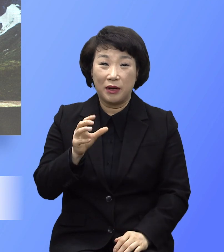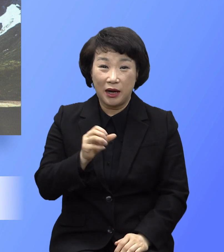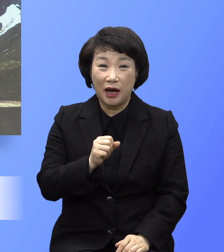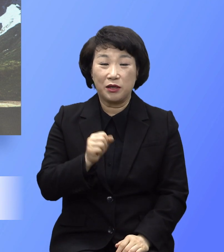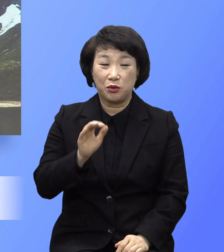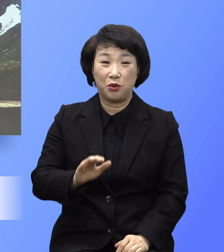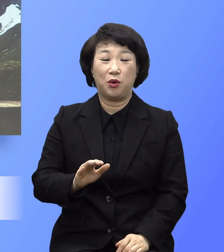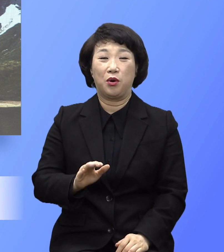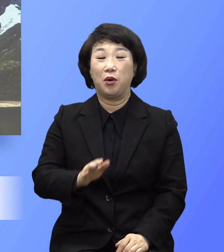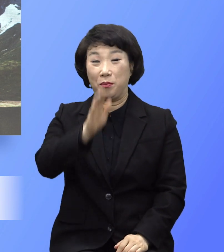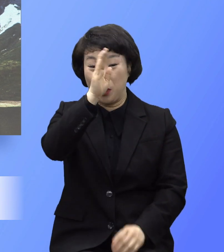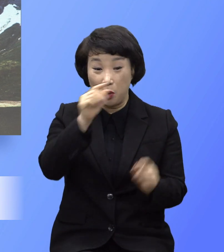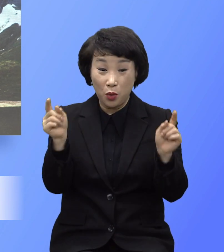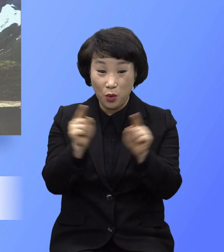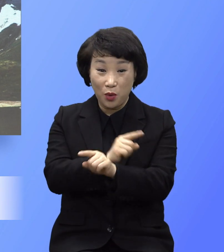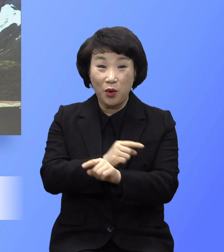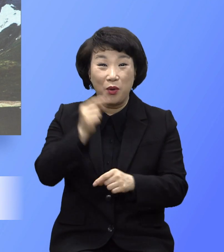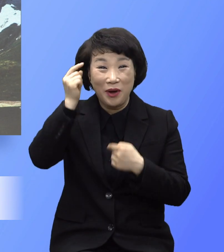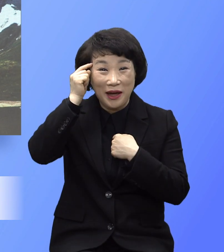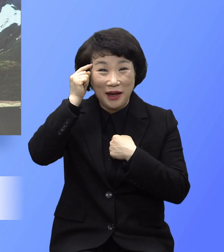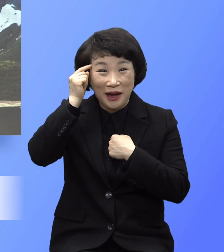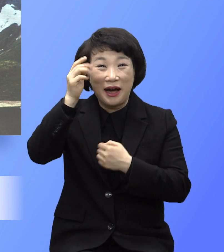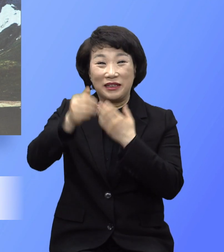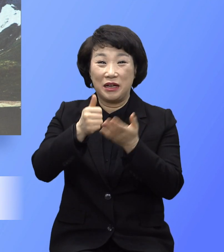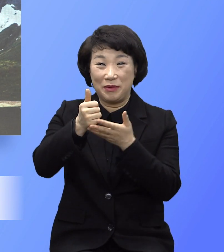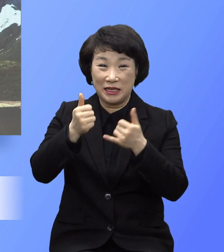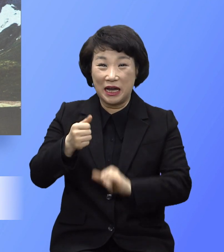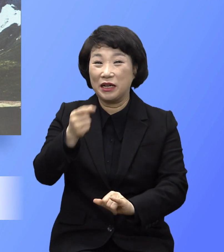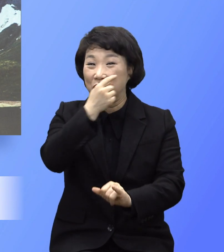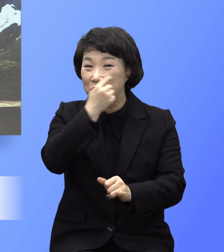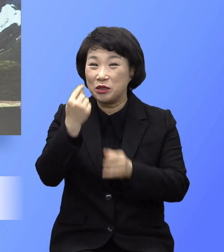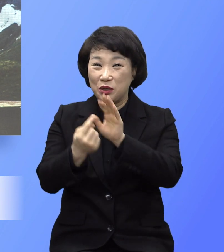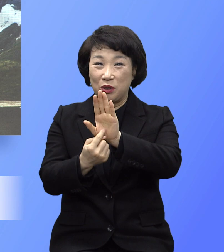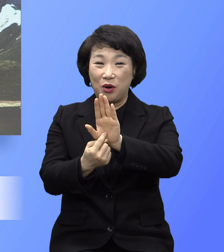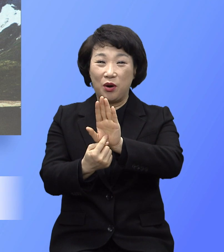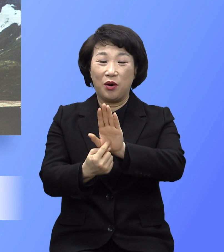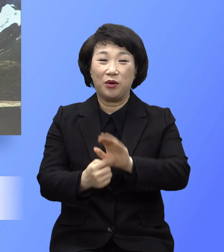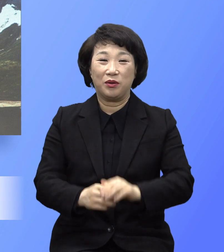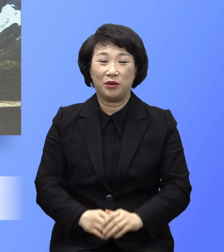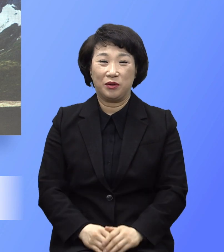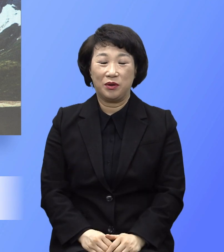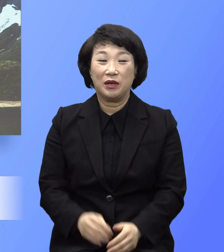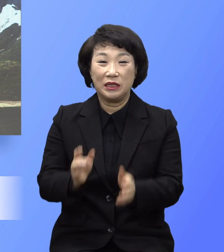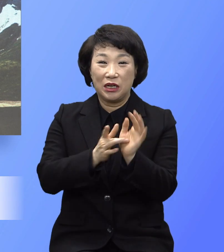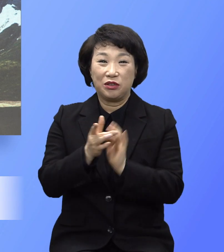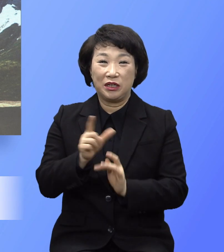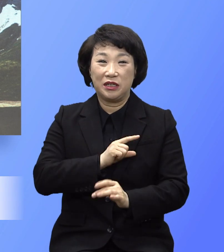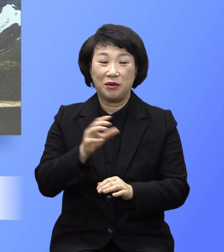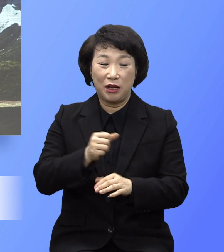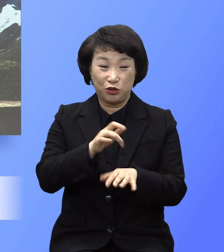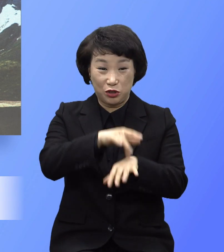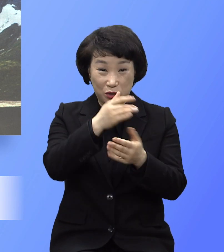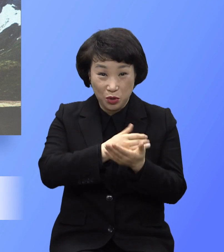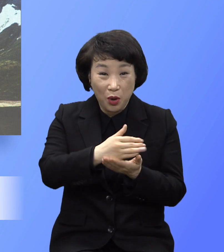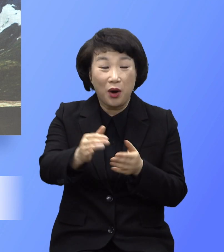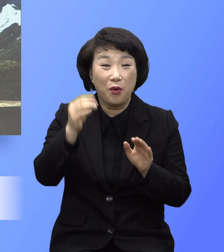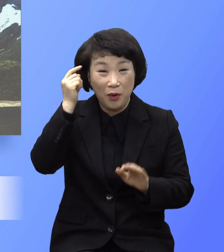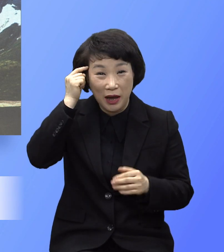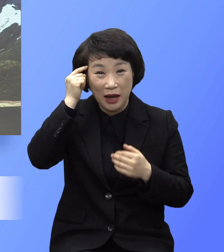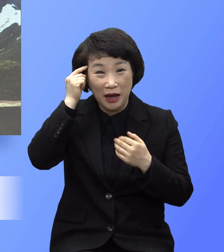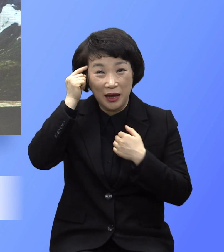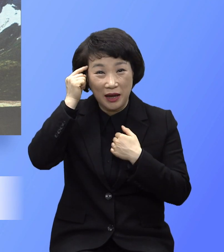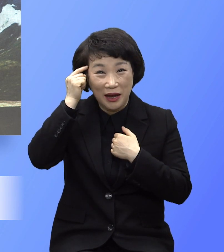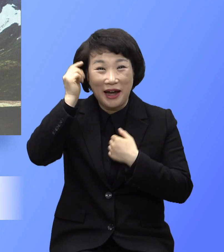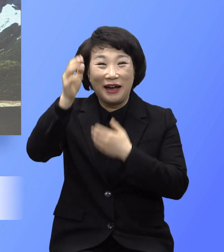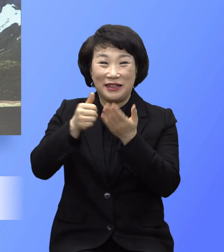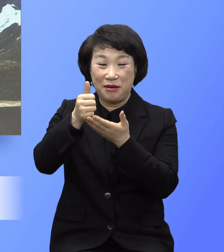이름으로 병을 고치는 것도 하나님의 자녀라는 증거요. 그 이름으로 귀신을 쫓아내는 것도